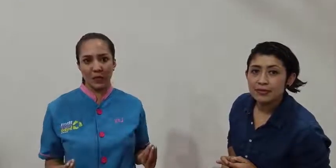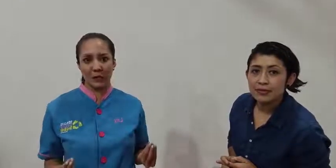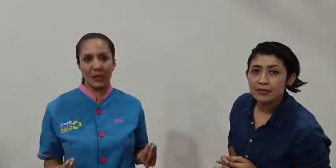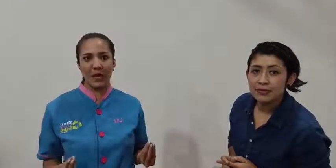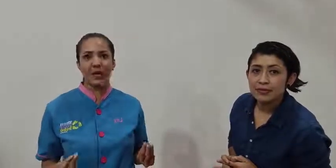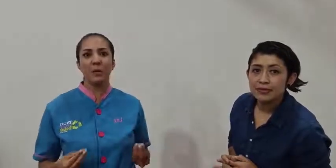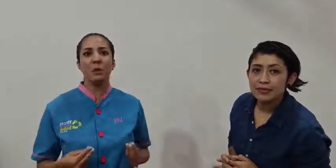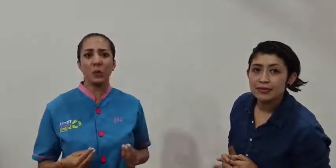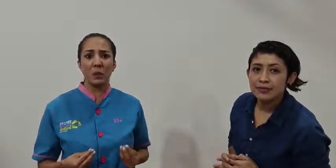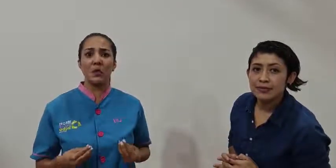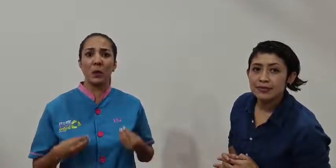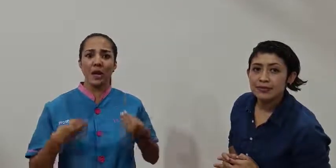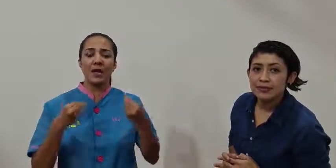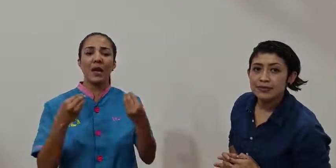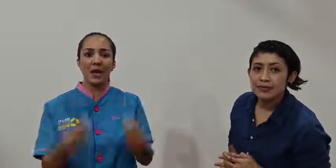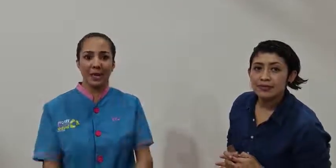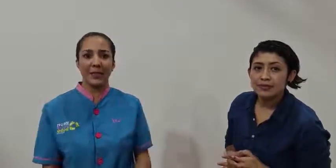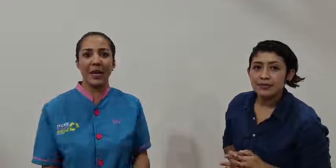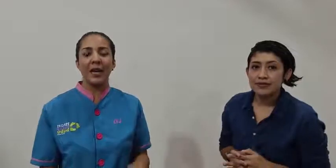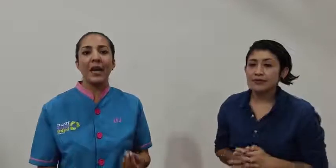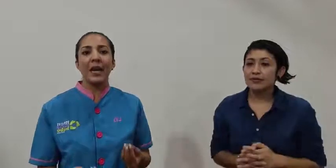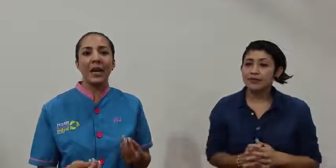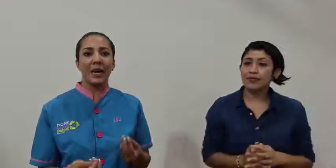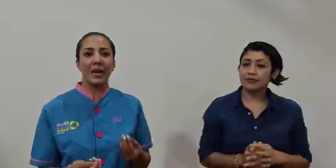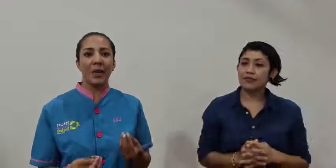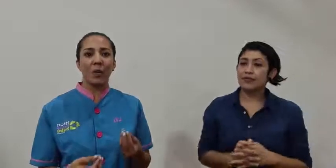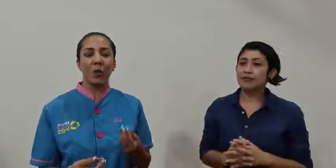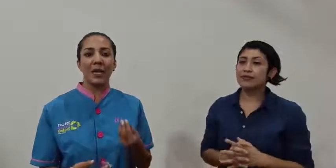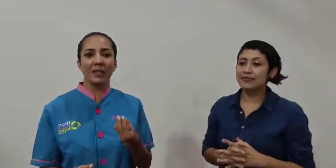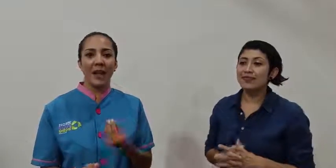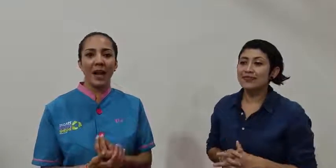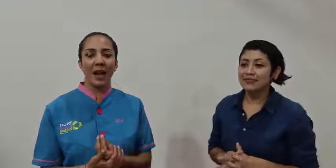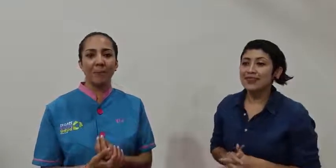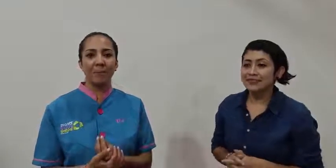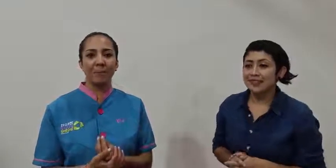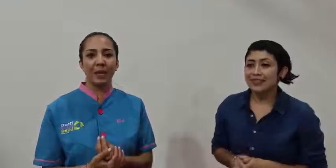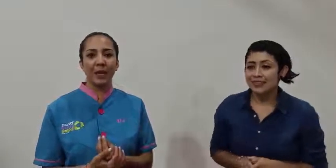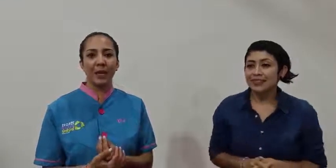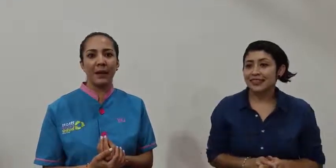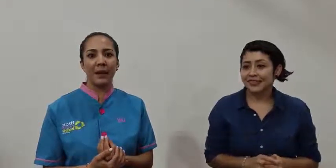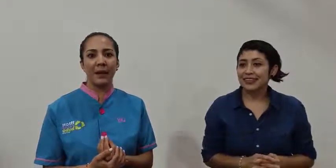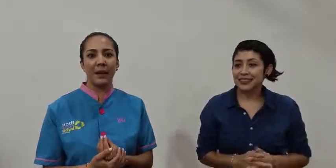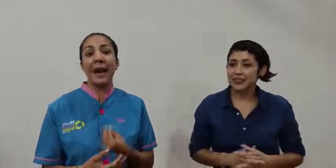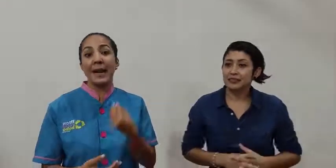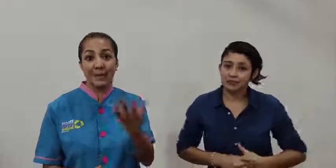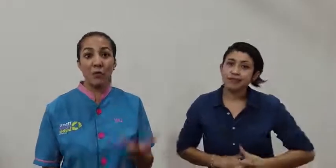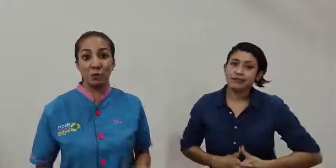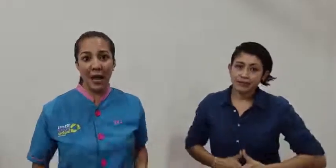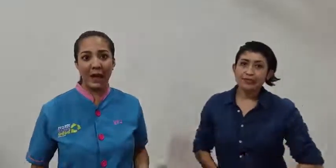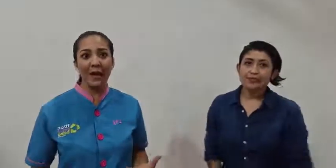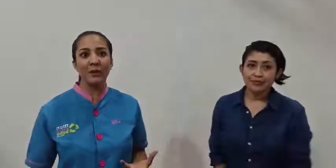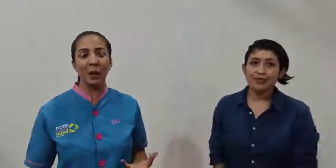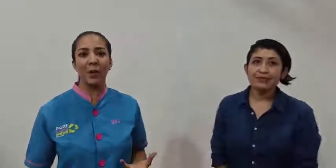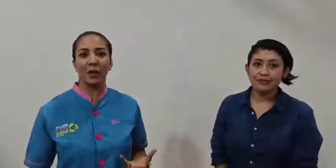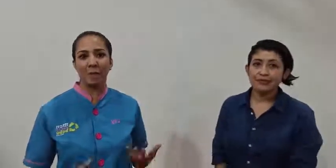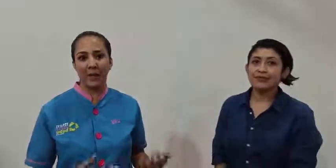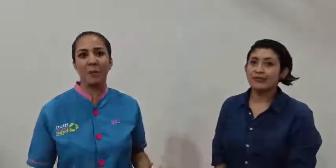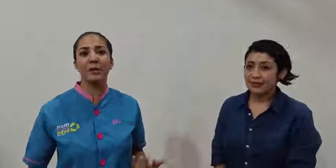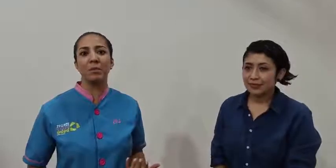personas especializadas, pero sí personas que estén con esta ganas de ayudarlas, ¿no? Porque al final pues